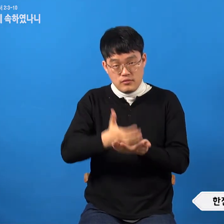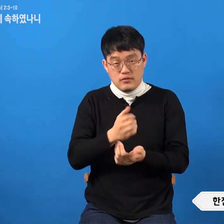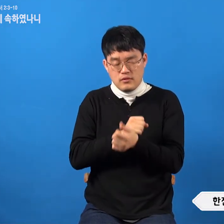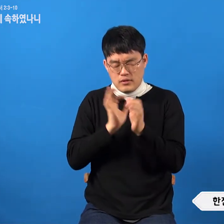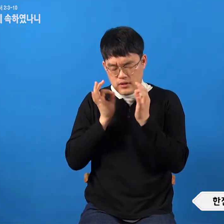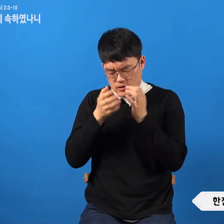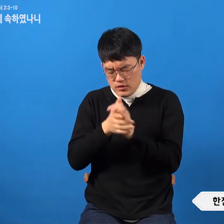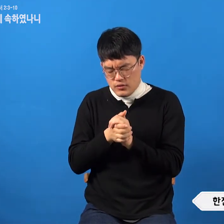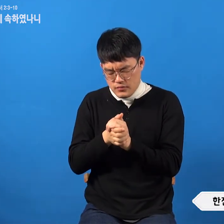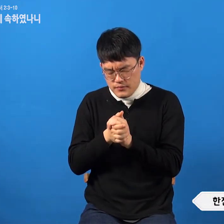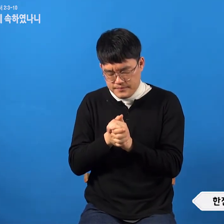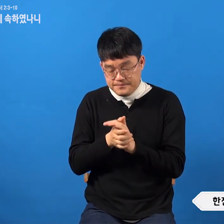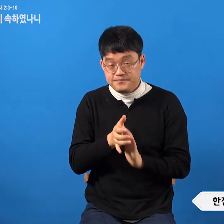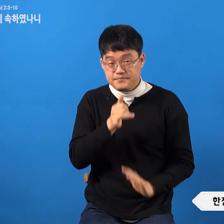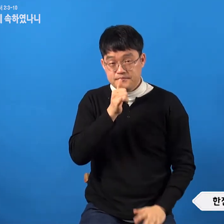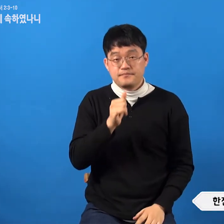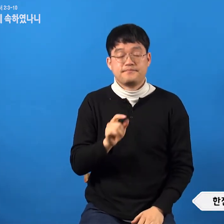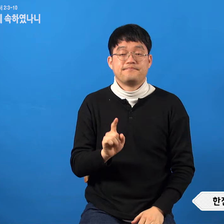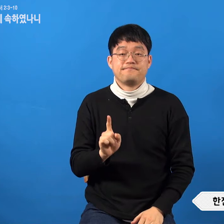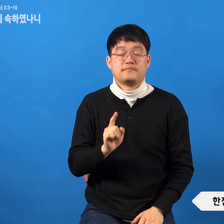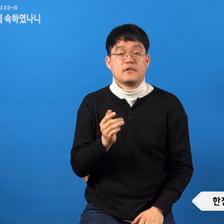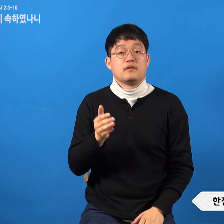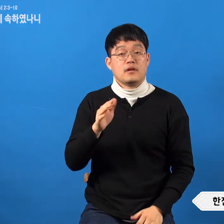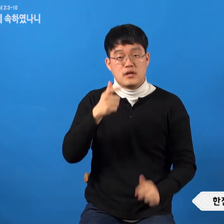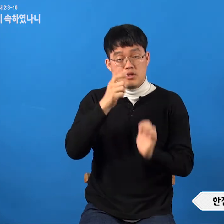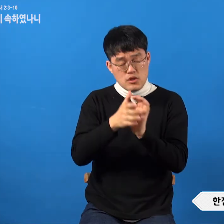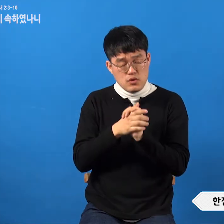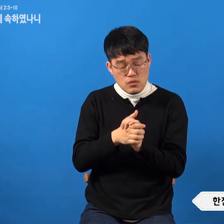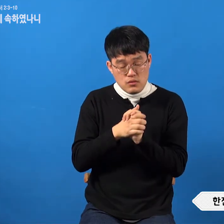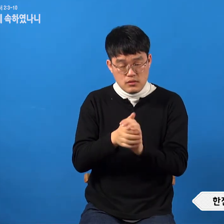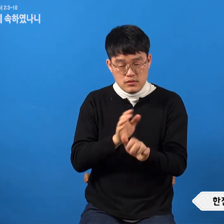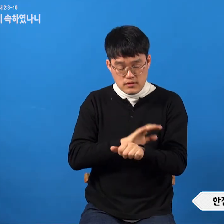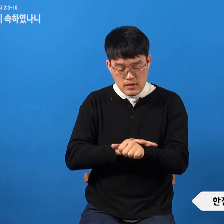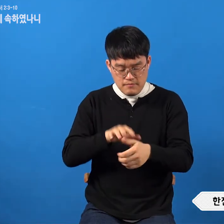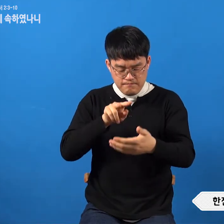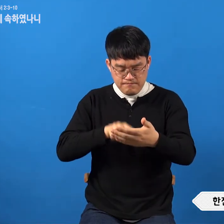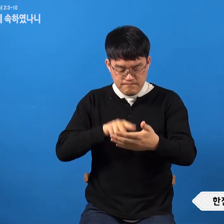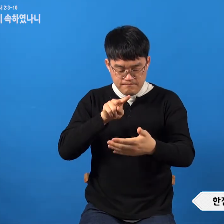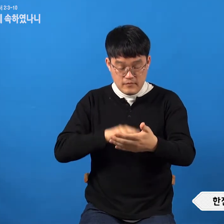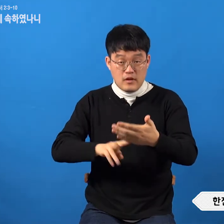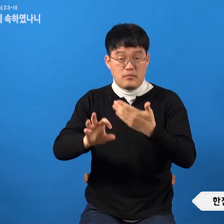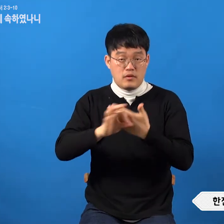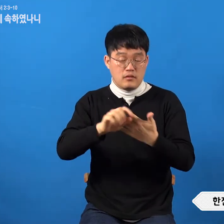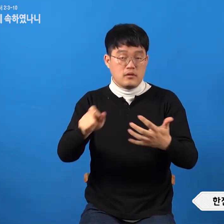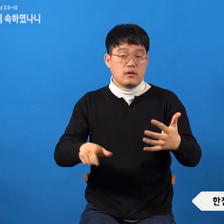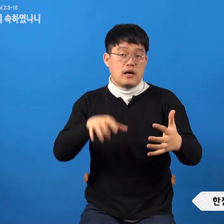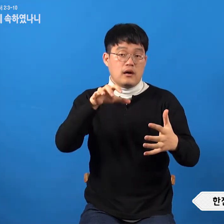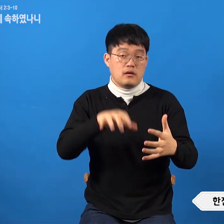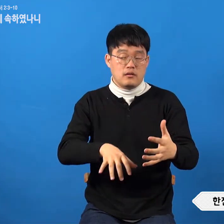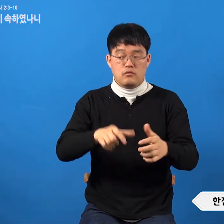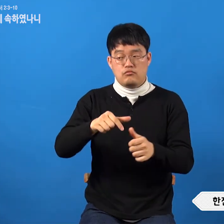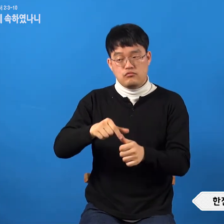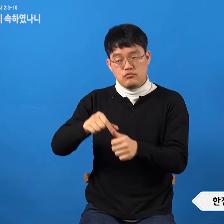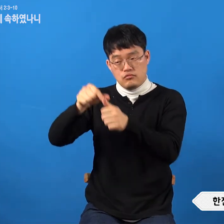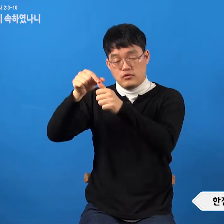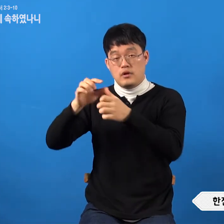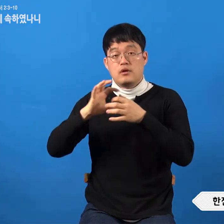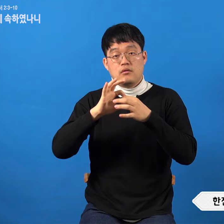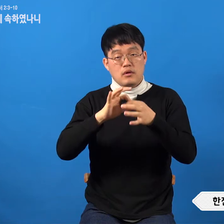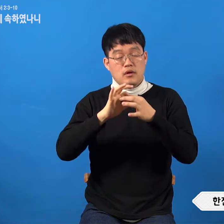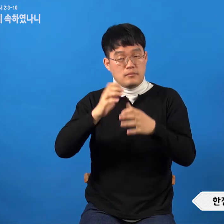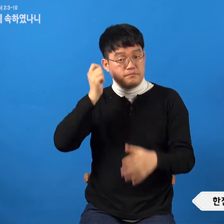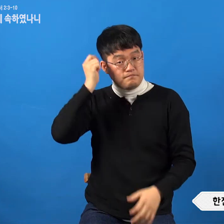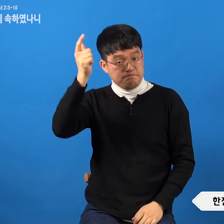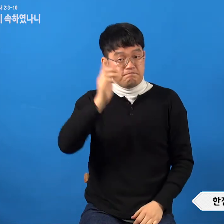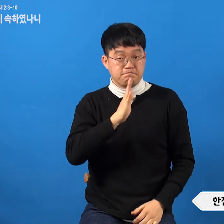간절하게 기도를 합니다. 그런데 그 기도를 잘 보면 그 가운데에 구원에 관한